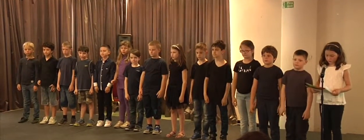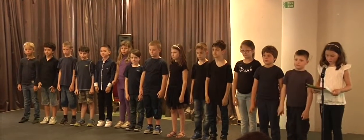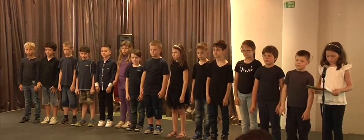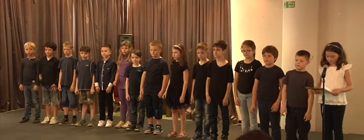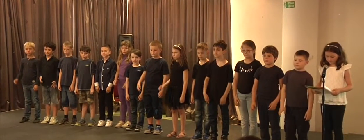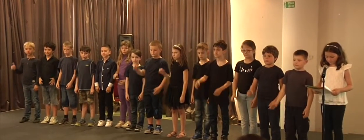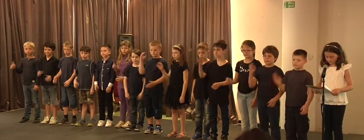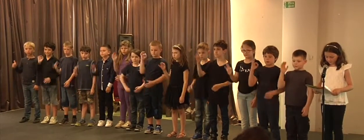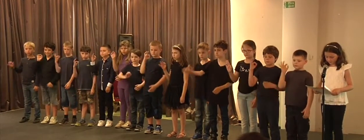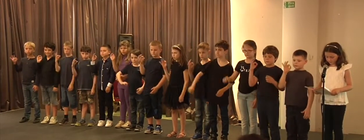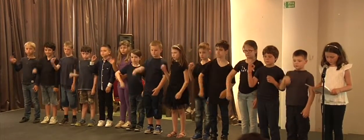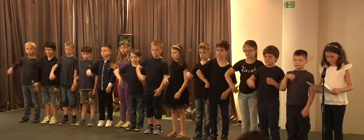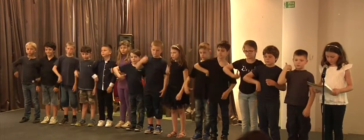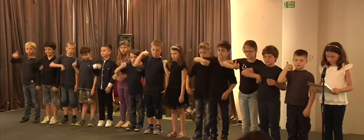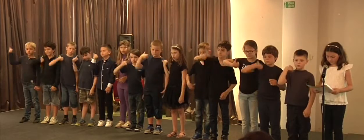dobro jutro.